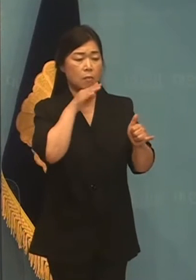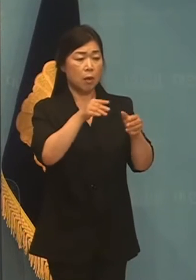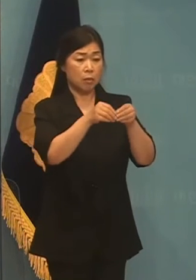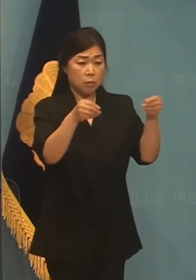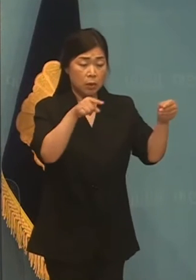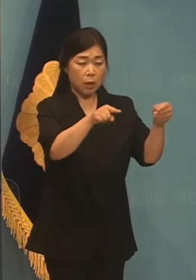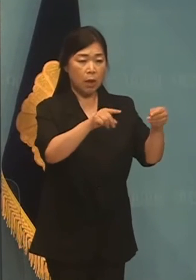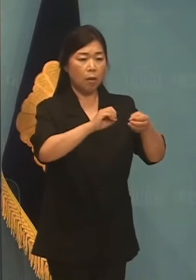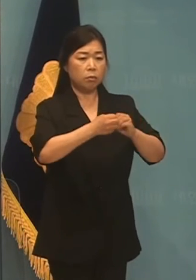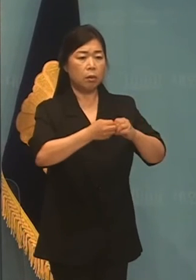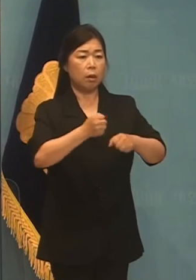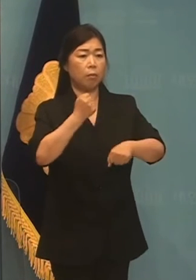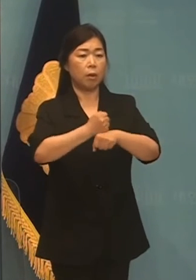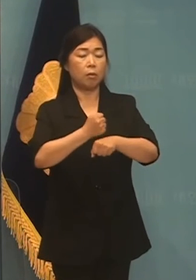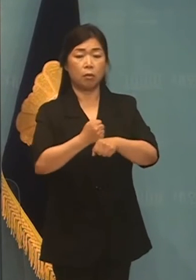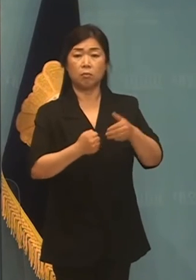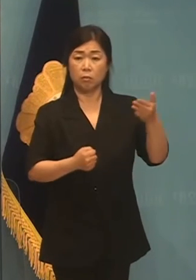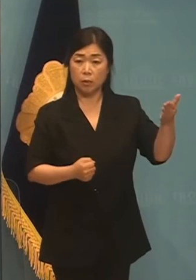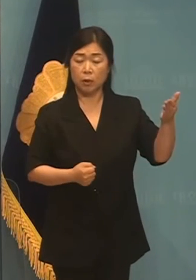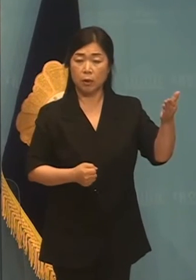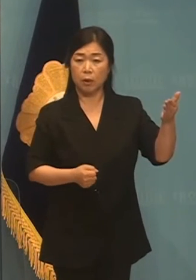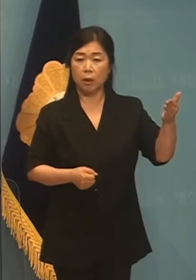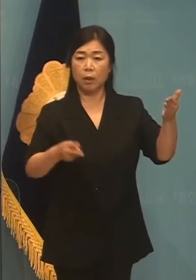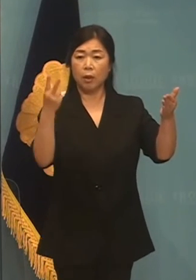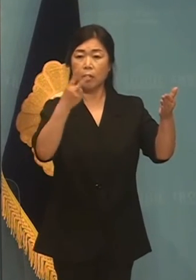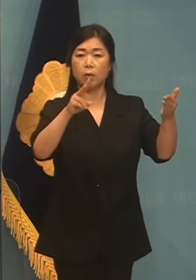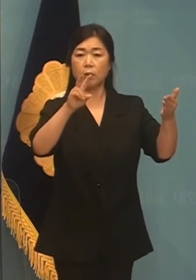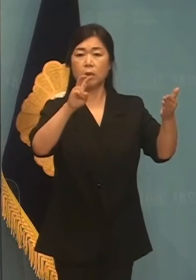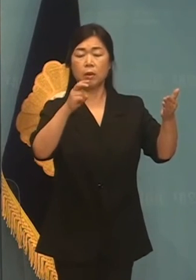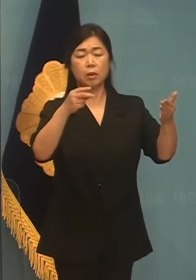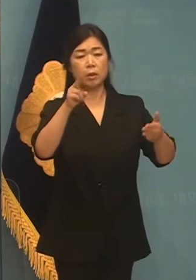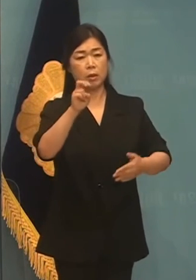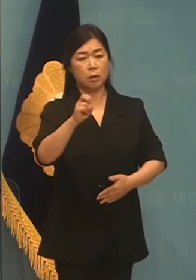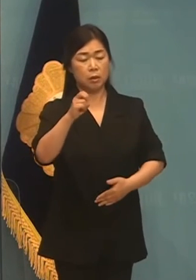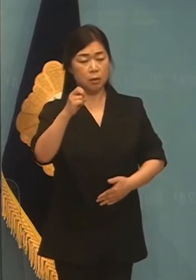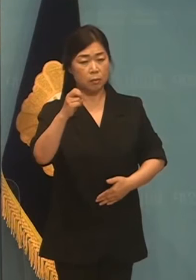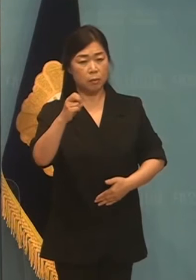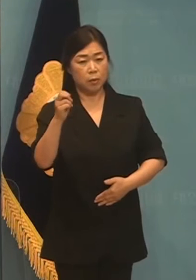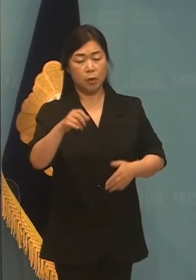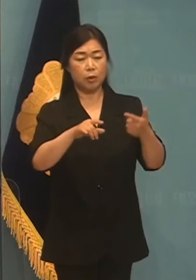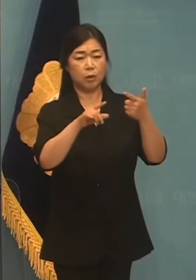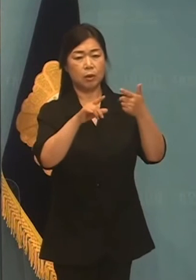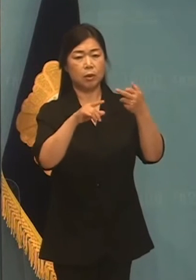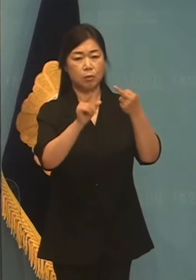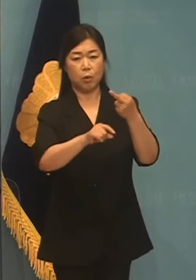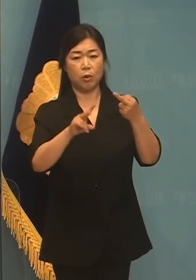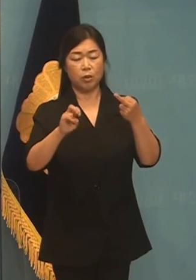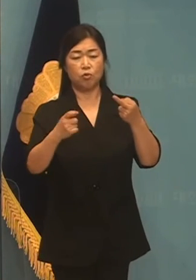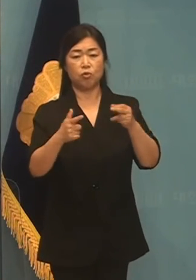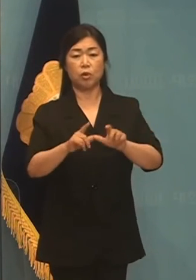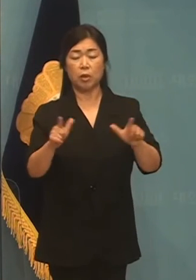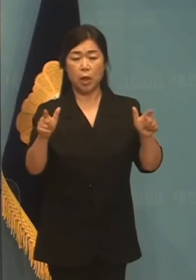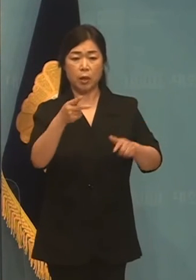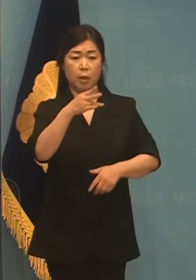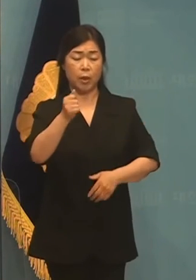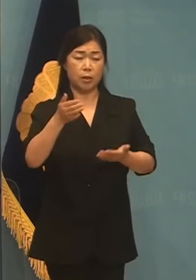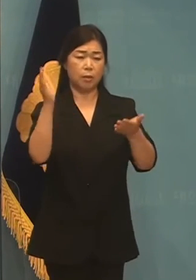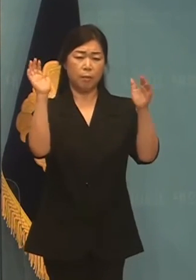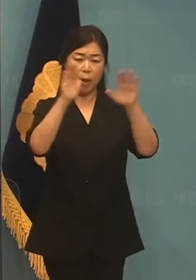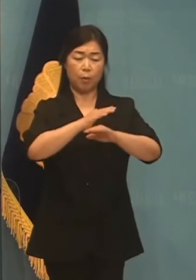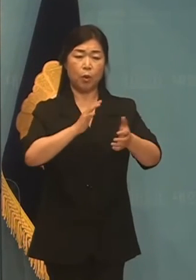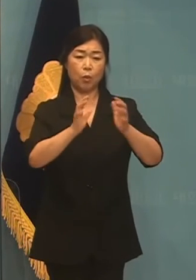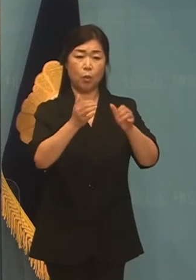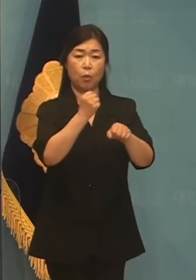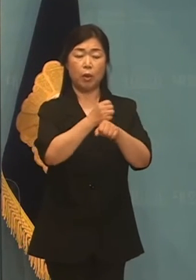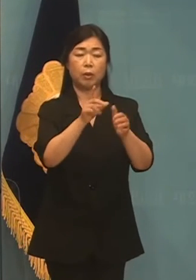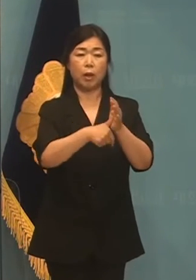양희원영 의원은 2020년 10월 26일 KBS 심야 토론에서 월성